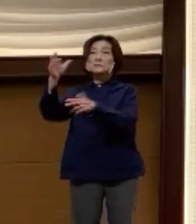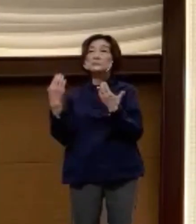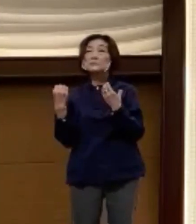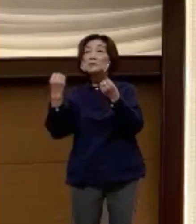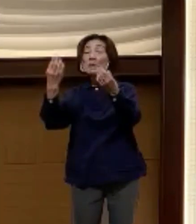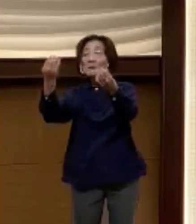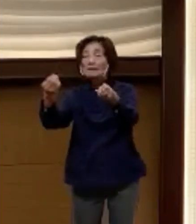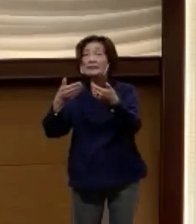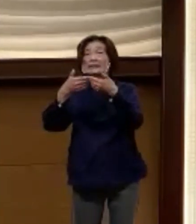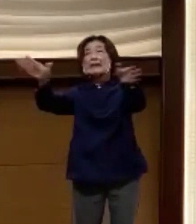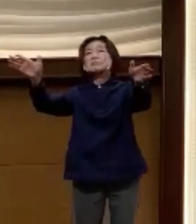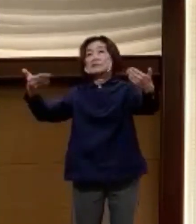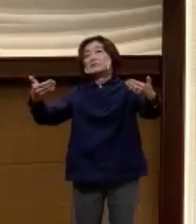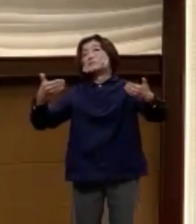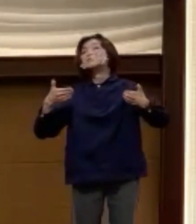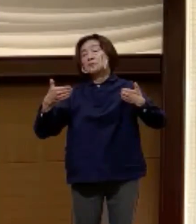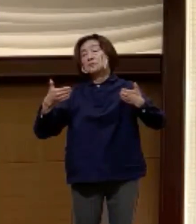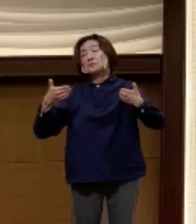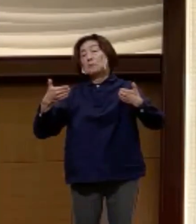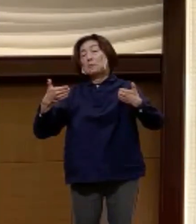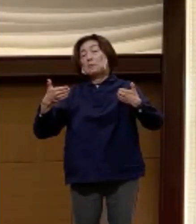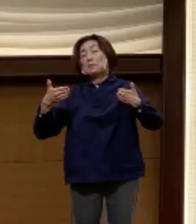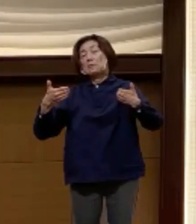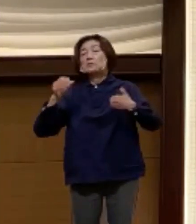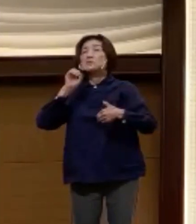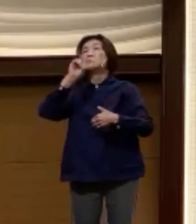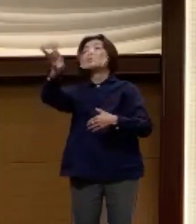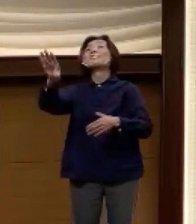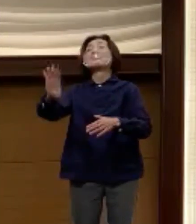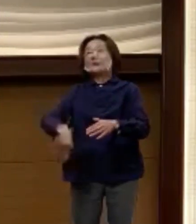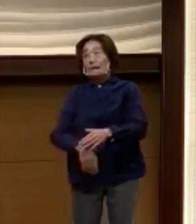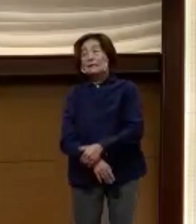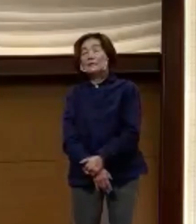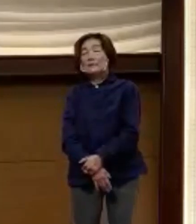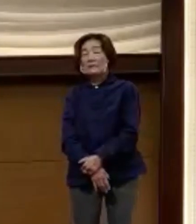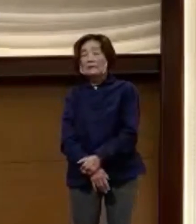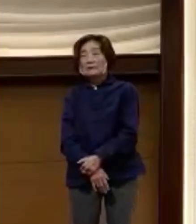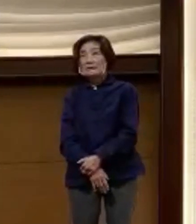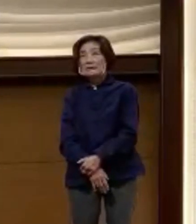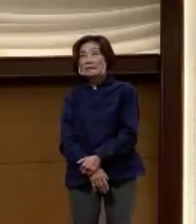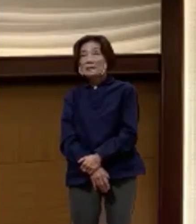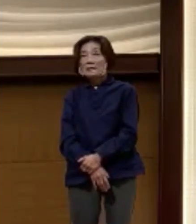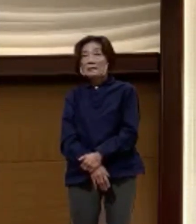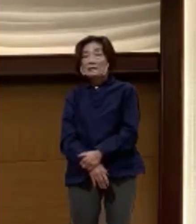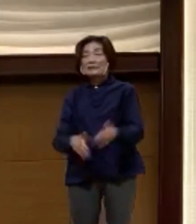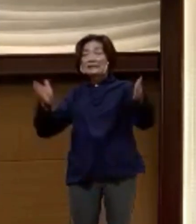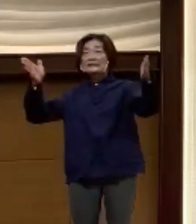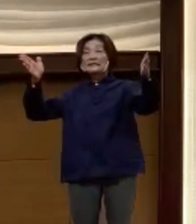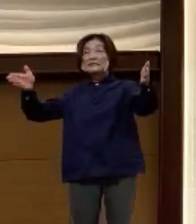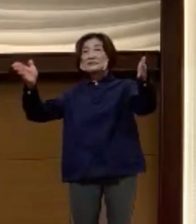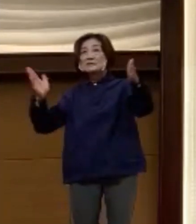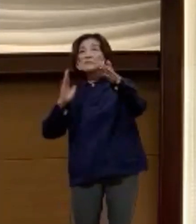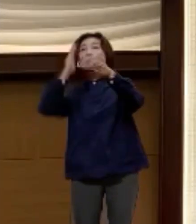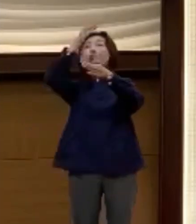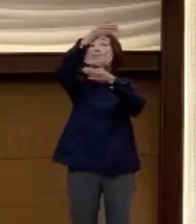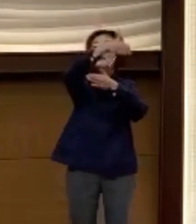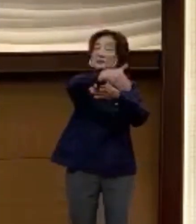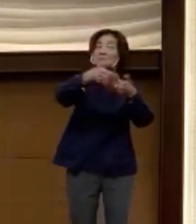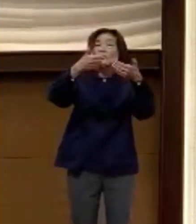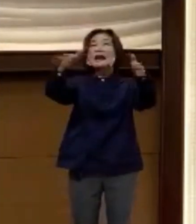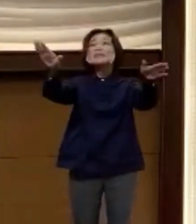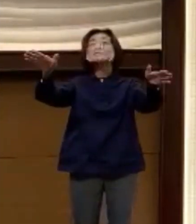通り解散せよということをおっしゃったそうであります。なぜか任期を超えての解散